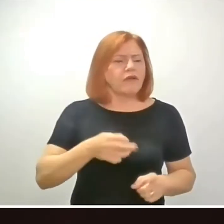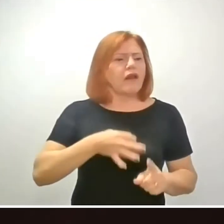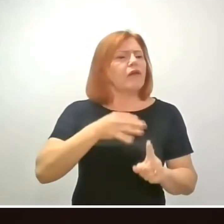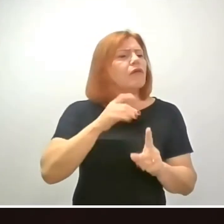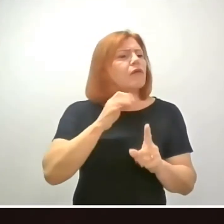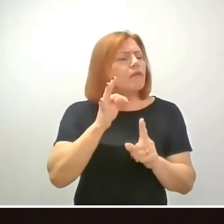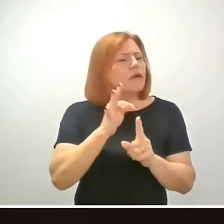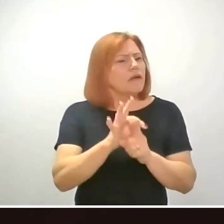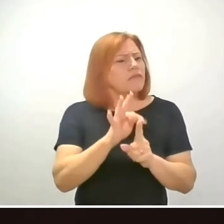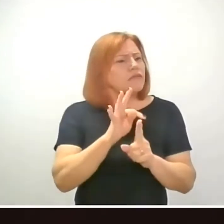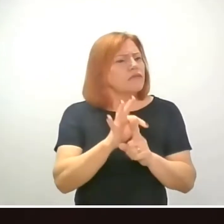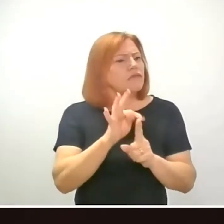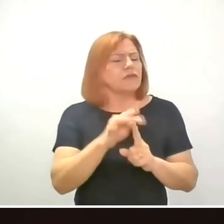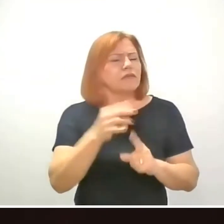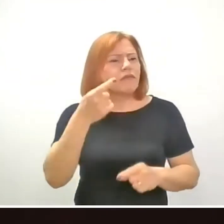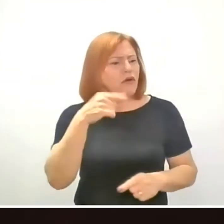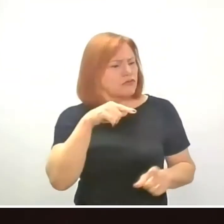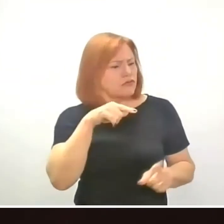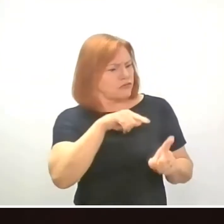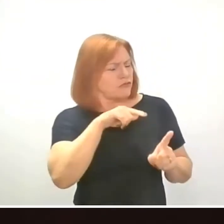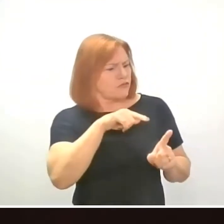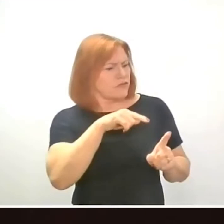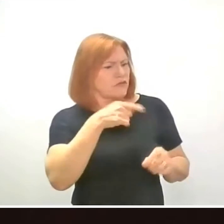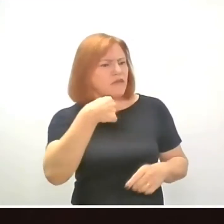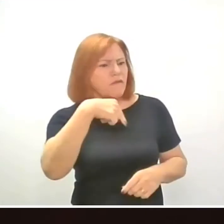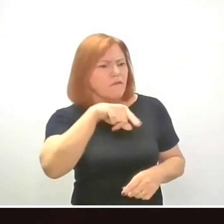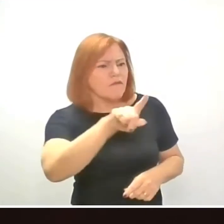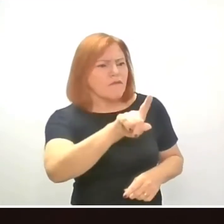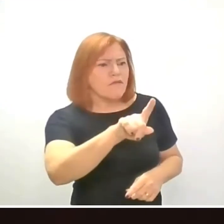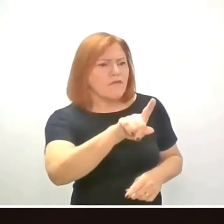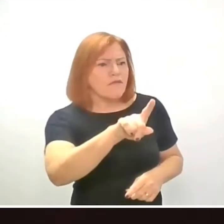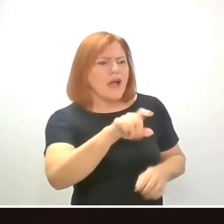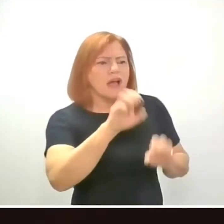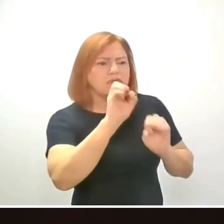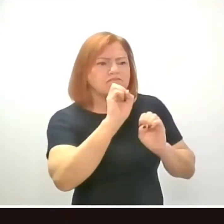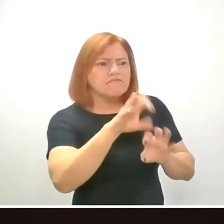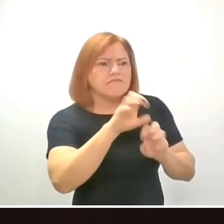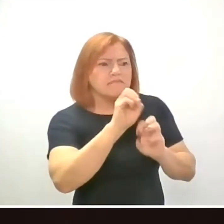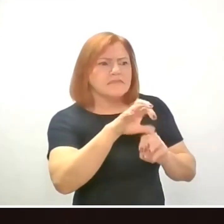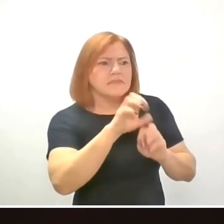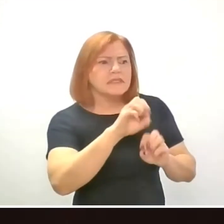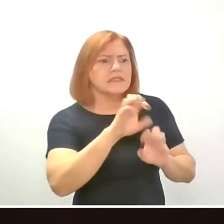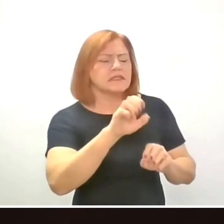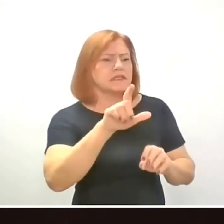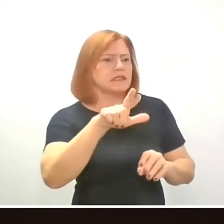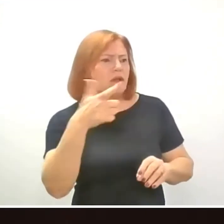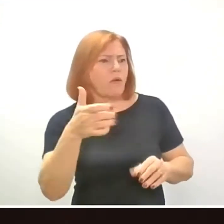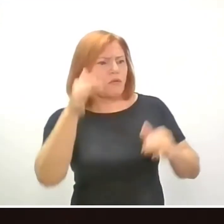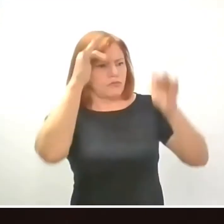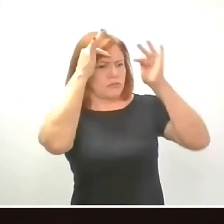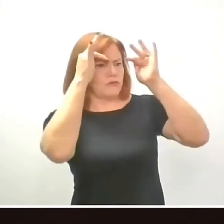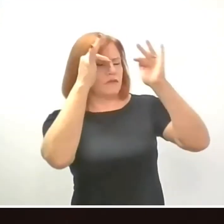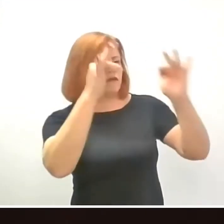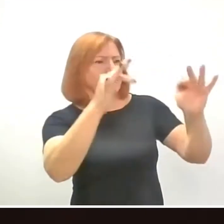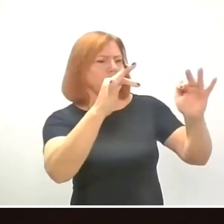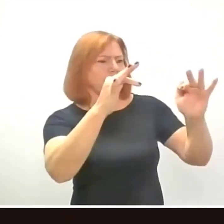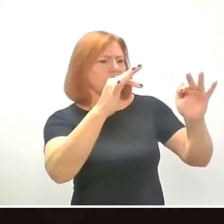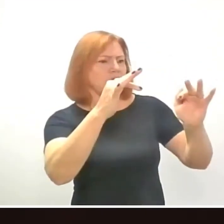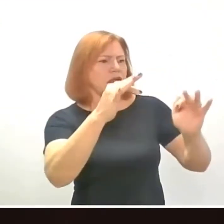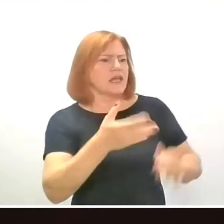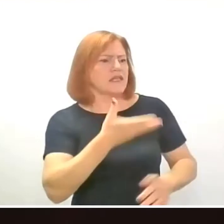né, capazes de instruir outros que sejam também fiéis e idôneos. Isto é,